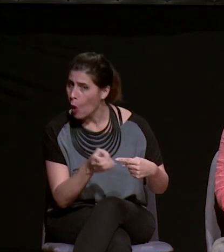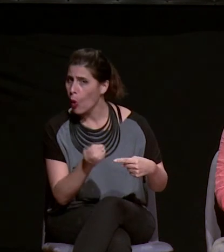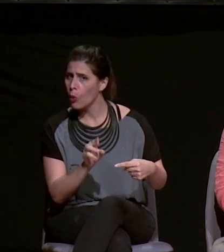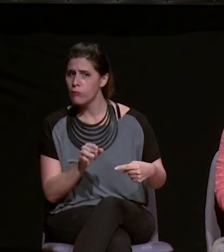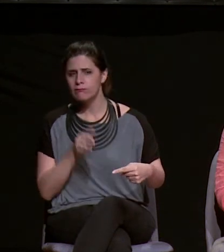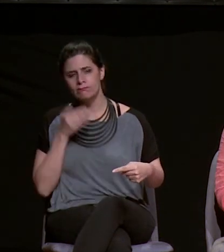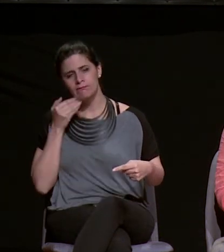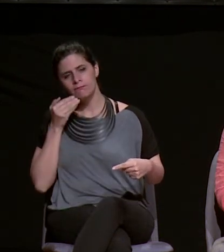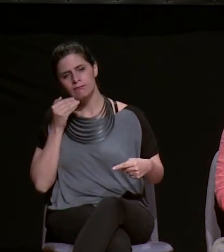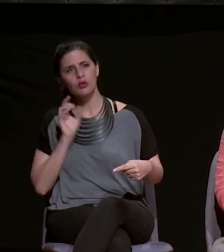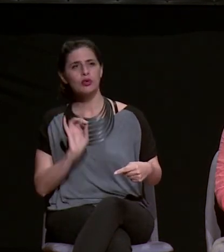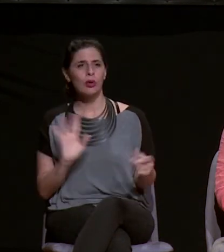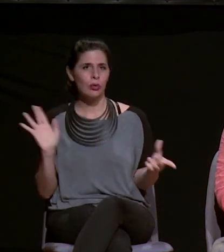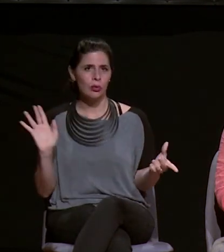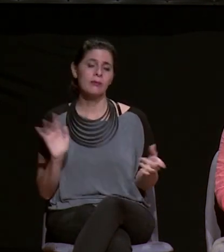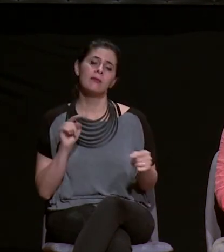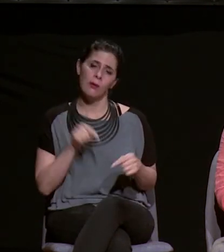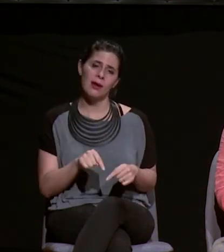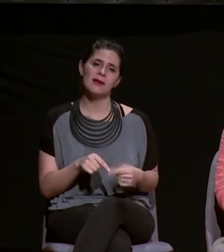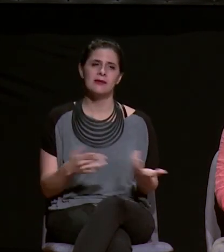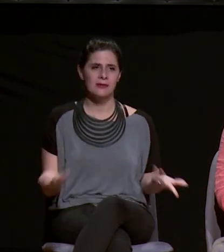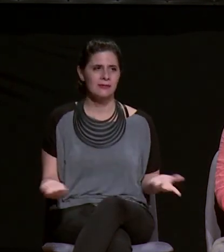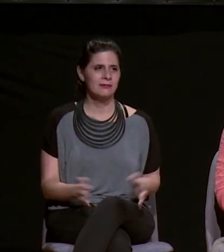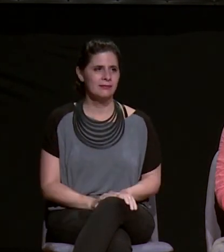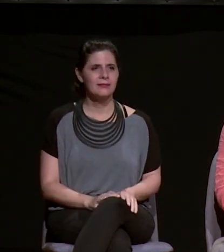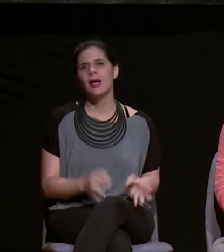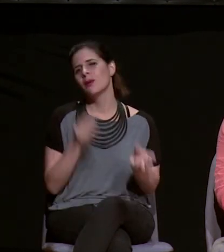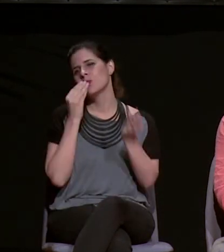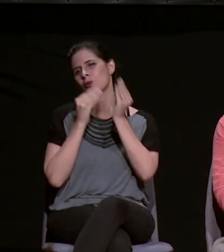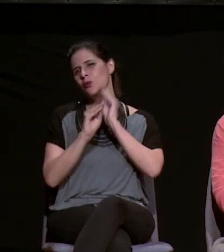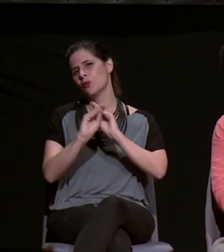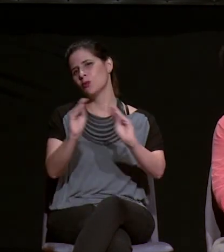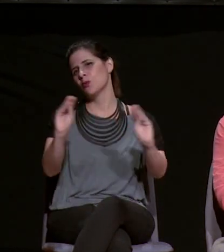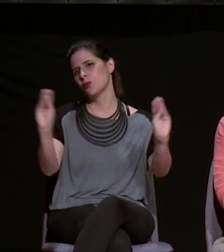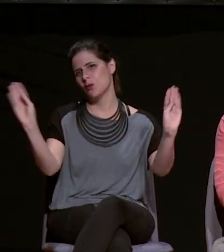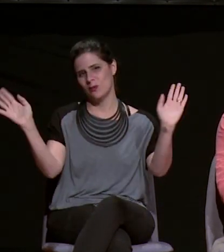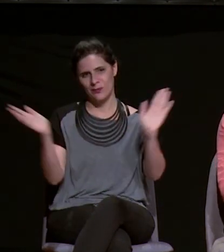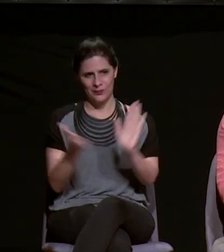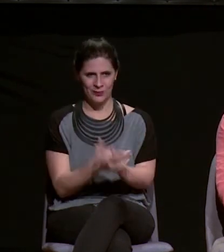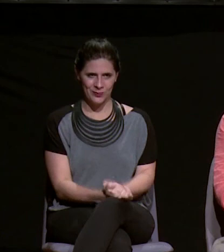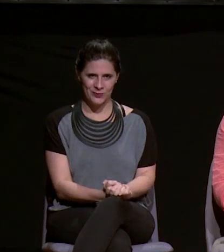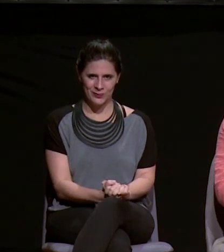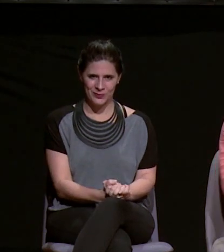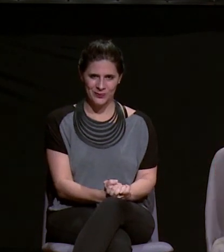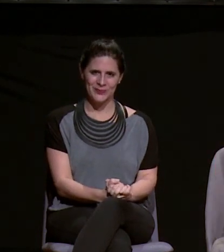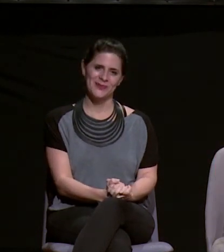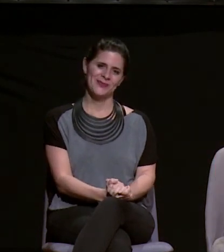E é isso. Beijão no coração de todo mundo. Valeu.